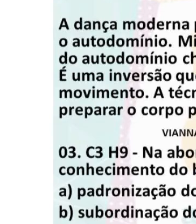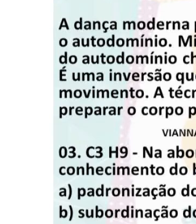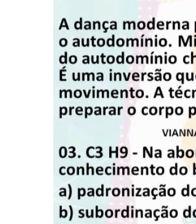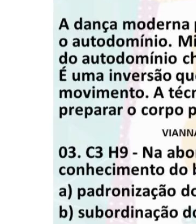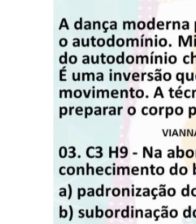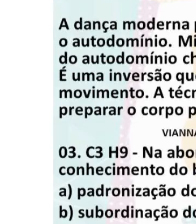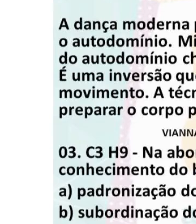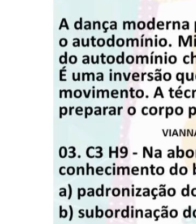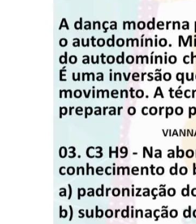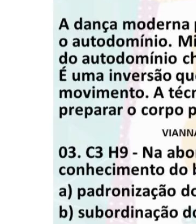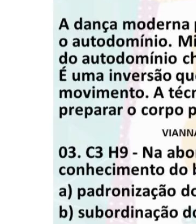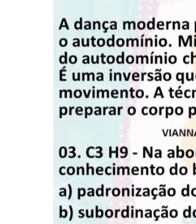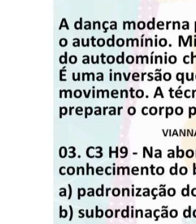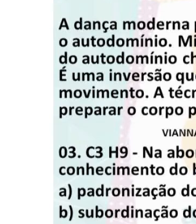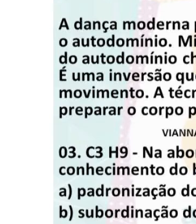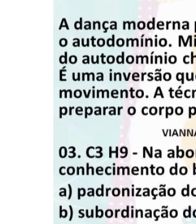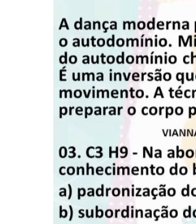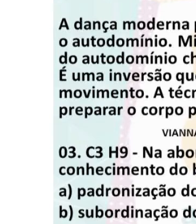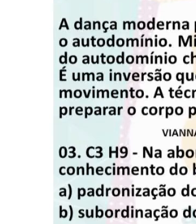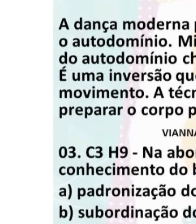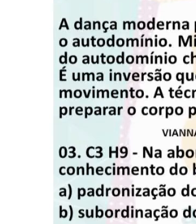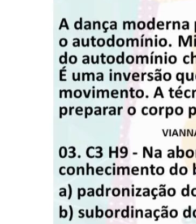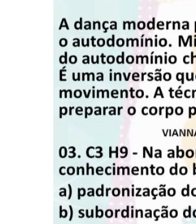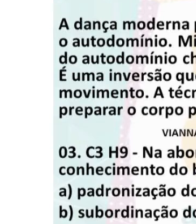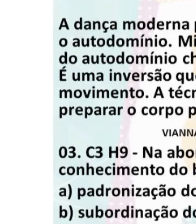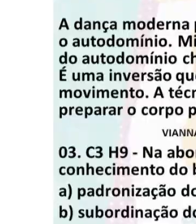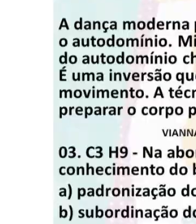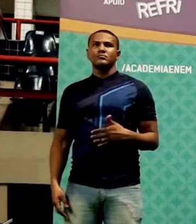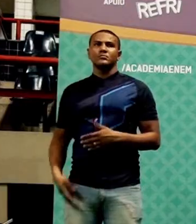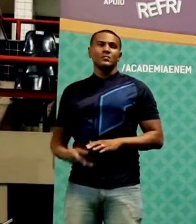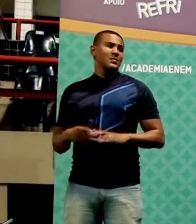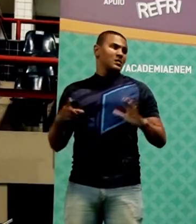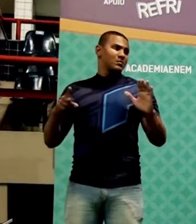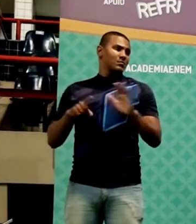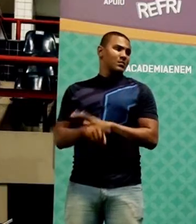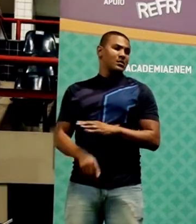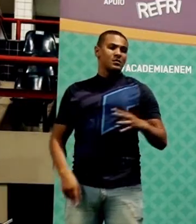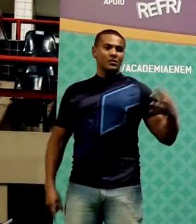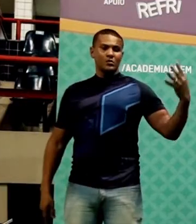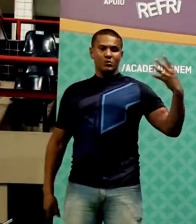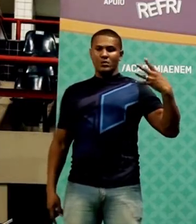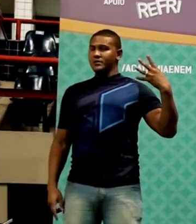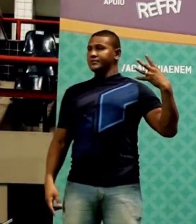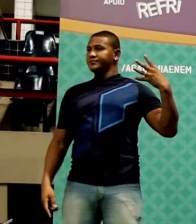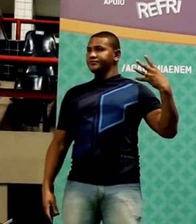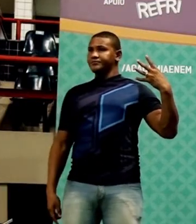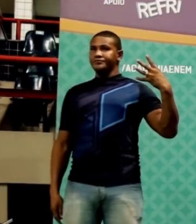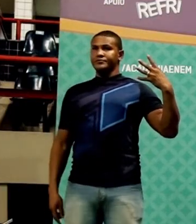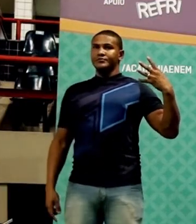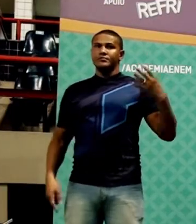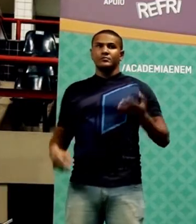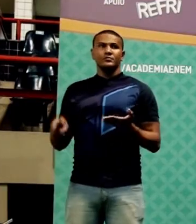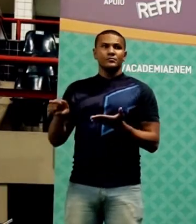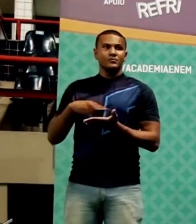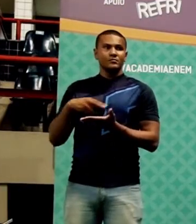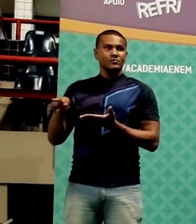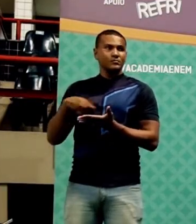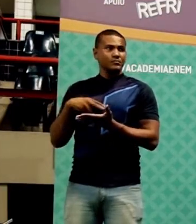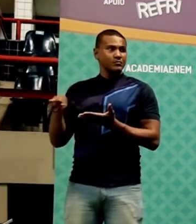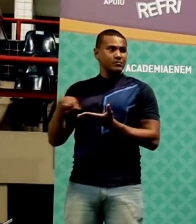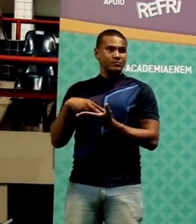né, criatividade. Questão 4, a dança é